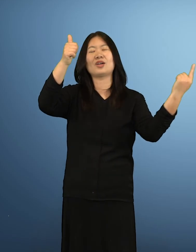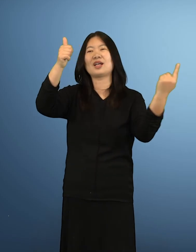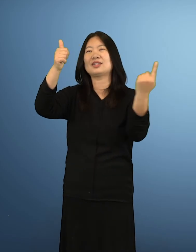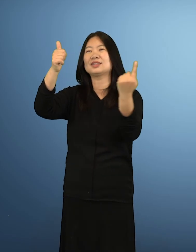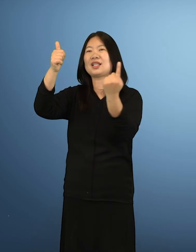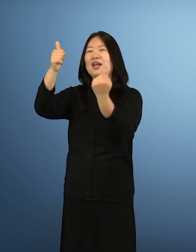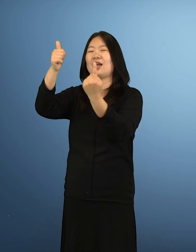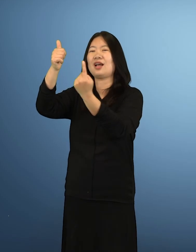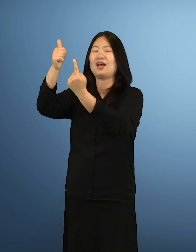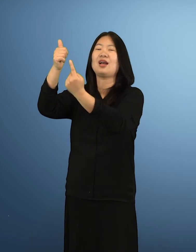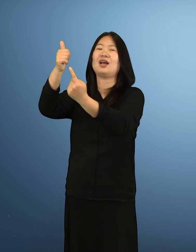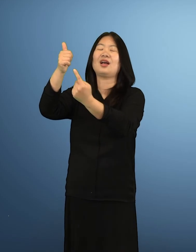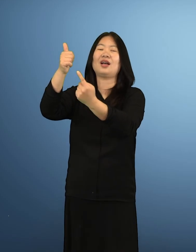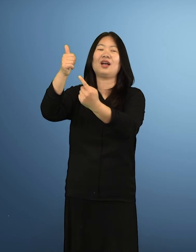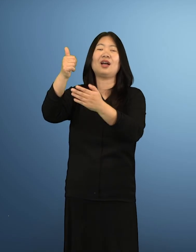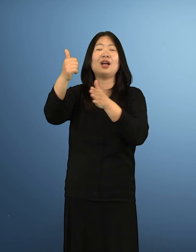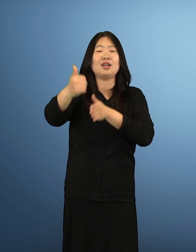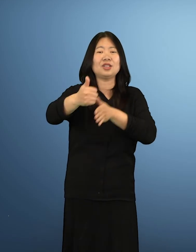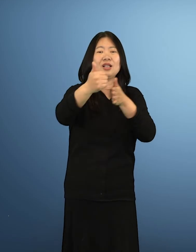돌아가자.